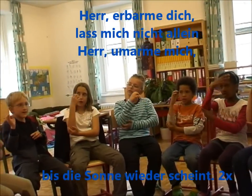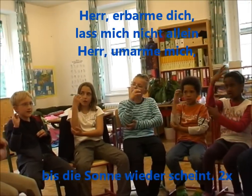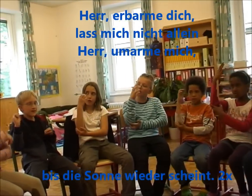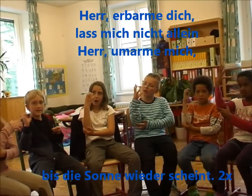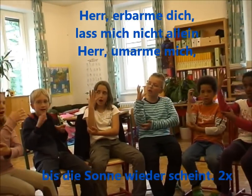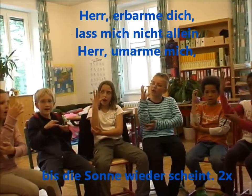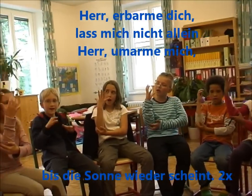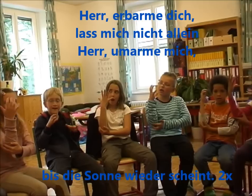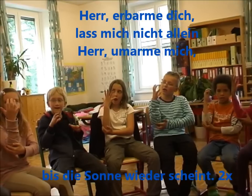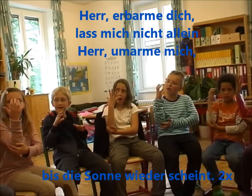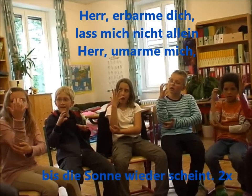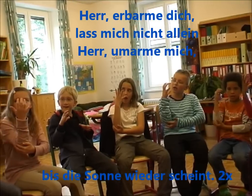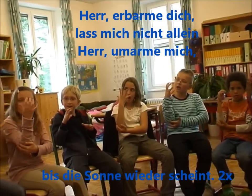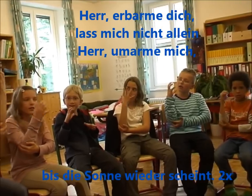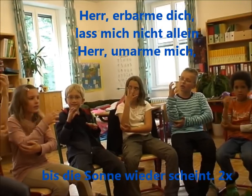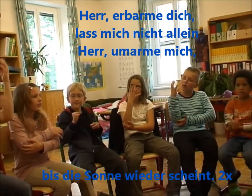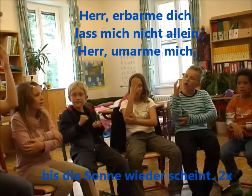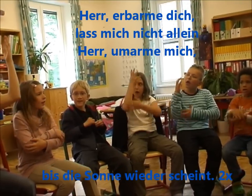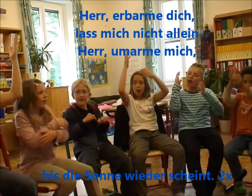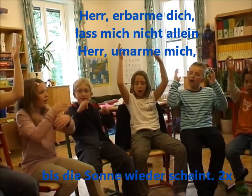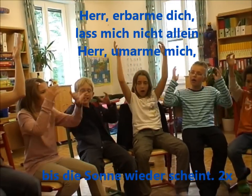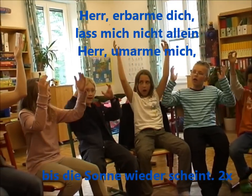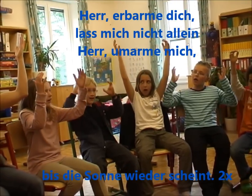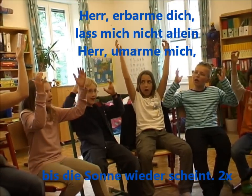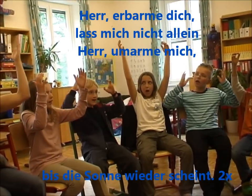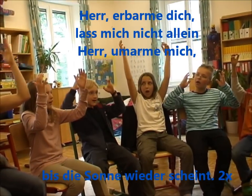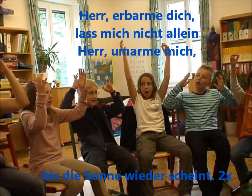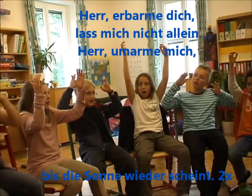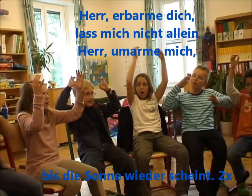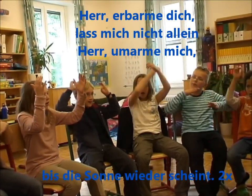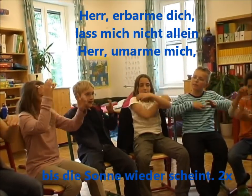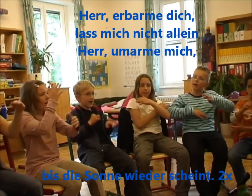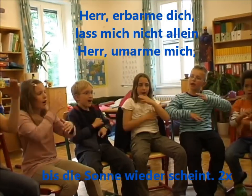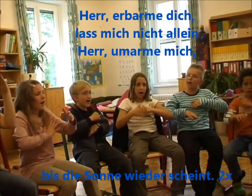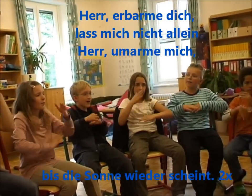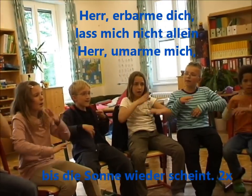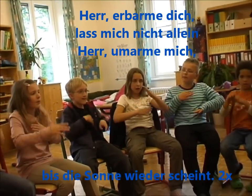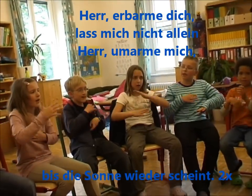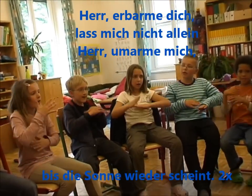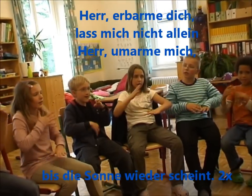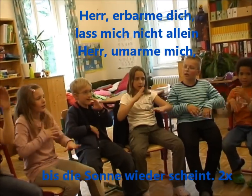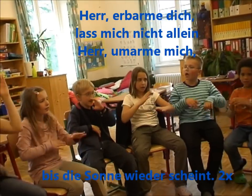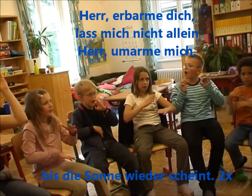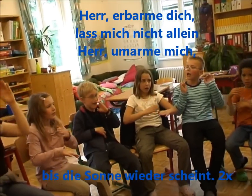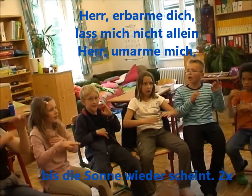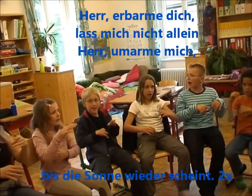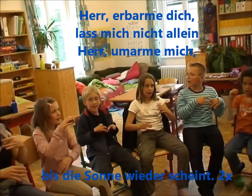scheint, Herr, umhagel dich, bis